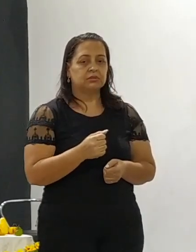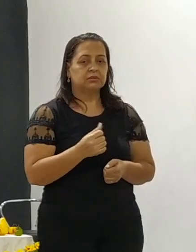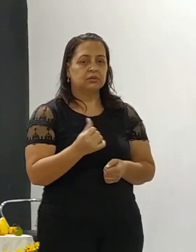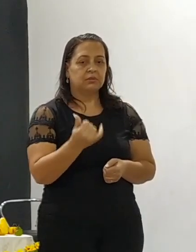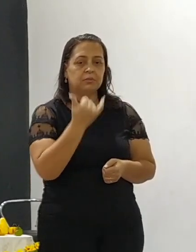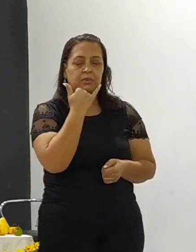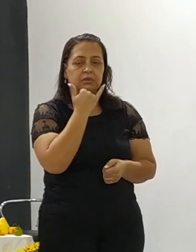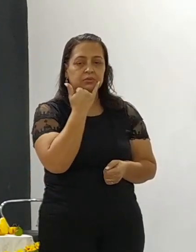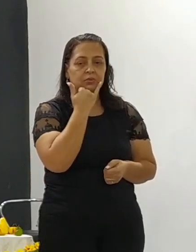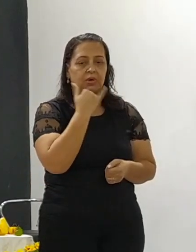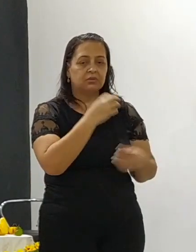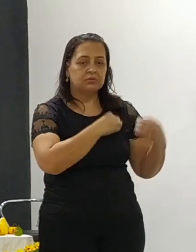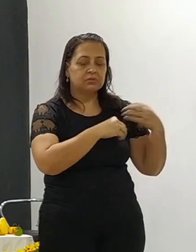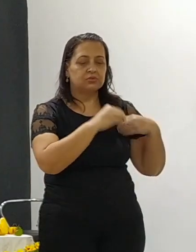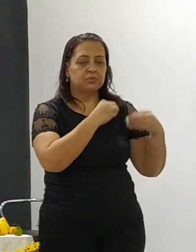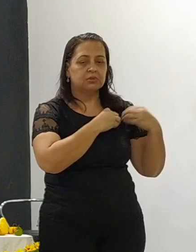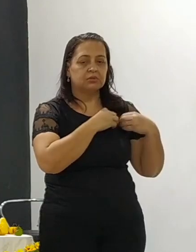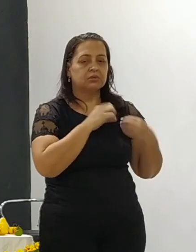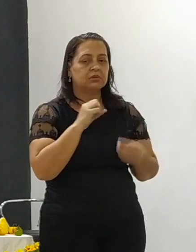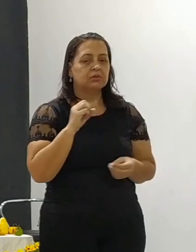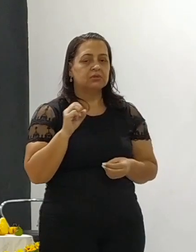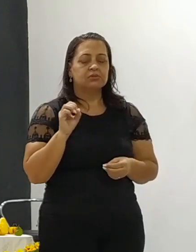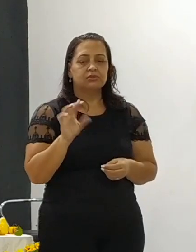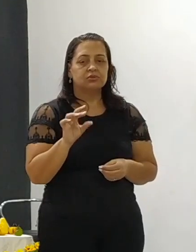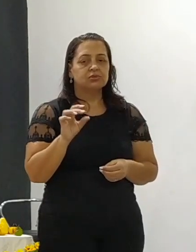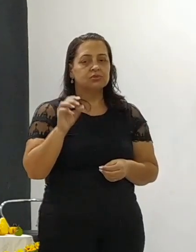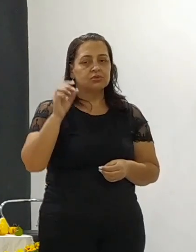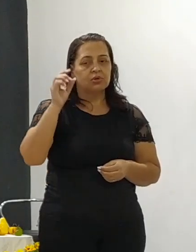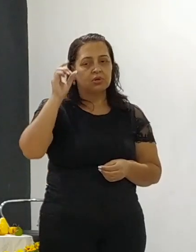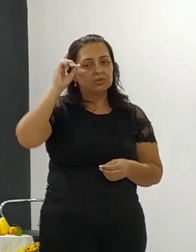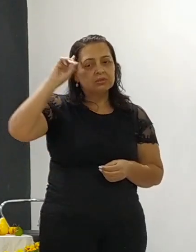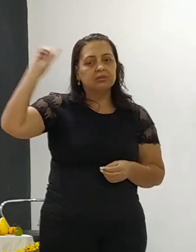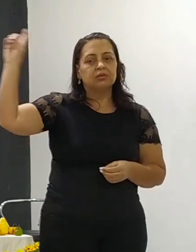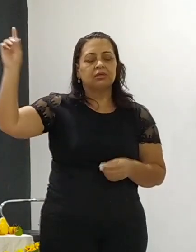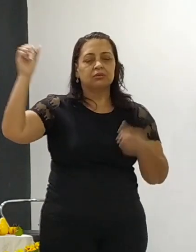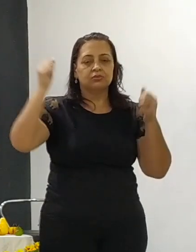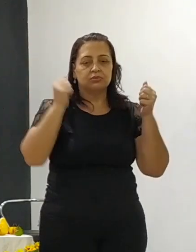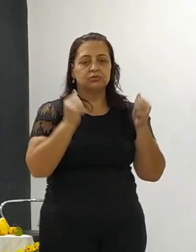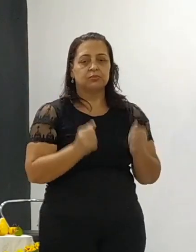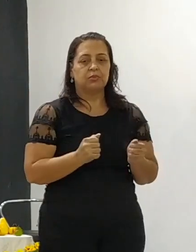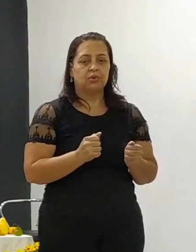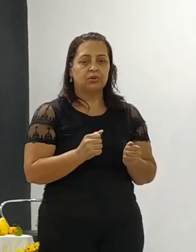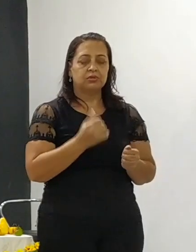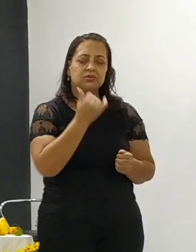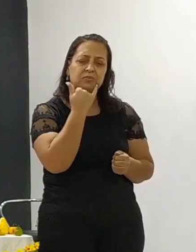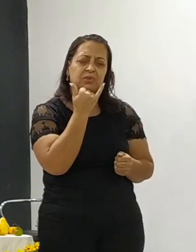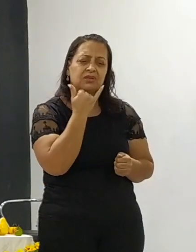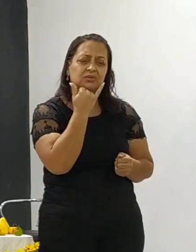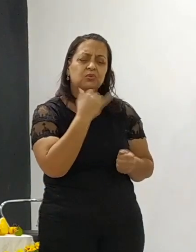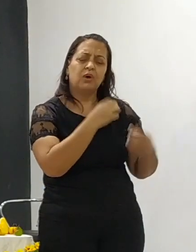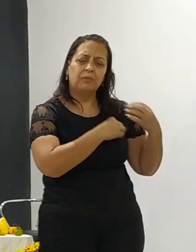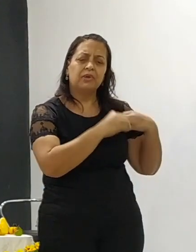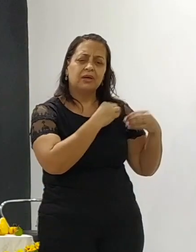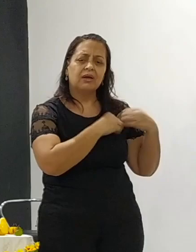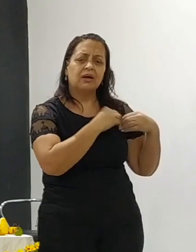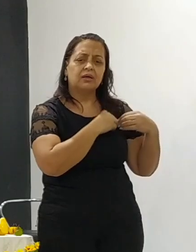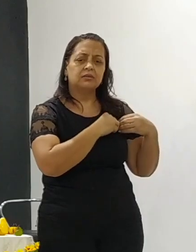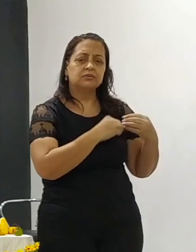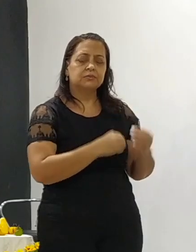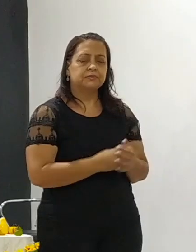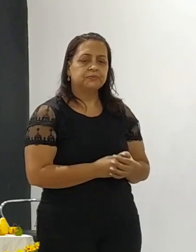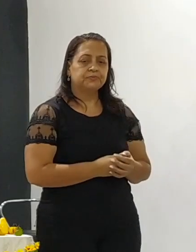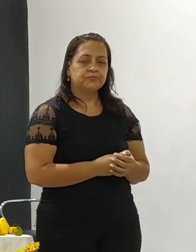começam a dizer: mas só Deus pode perdoar pecado. Como é que ele está dizendo isso? E aí eu acho interessante, querido, porque,